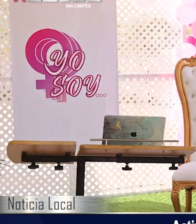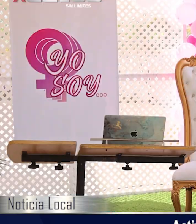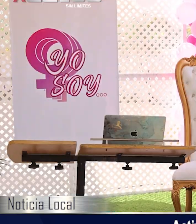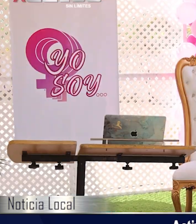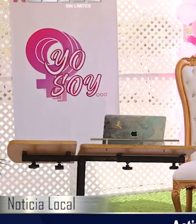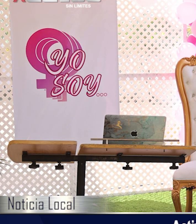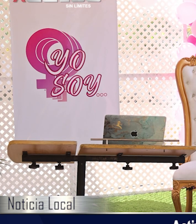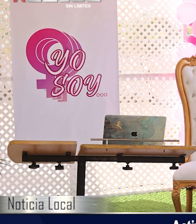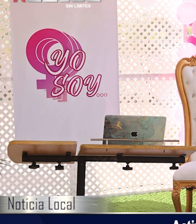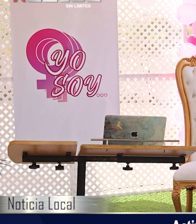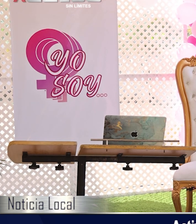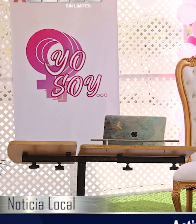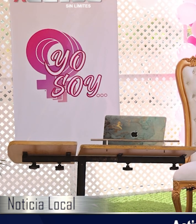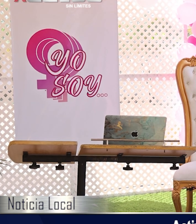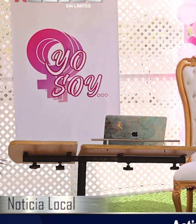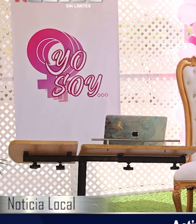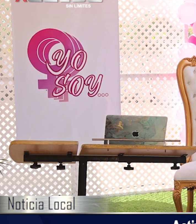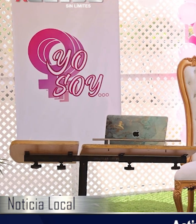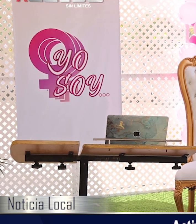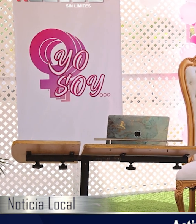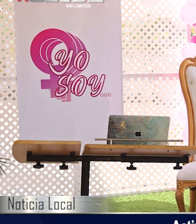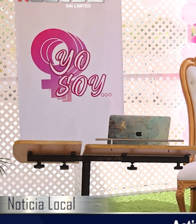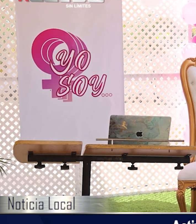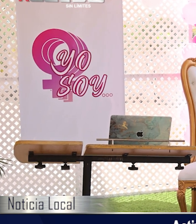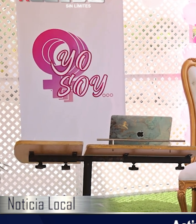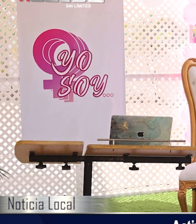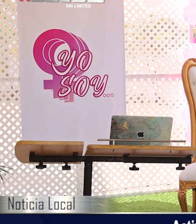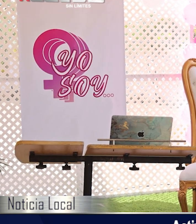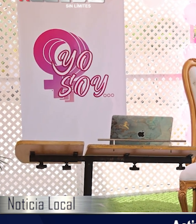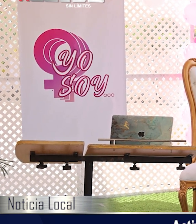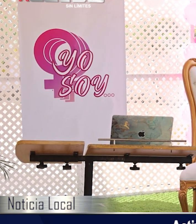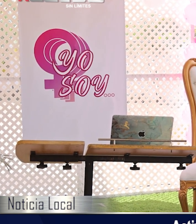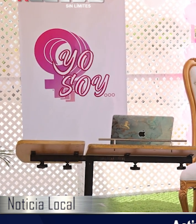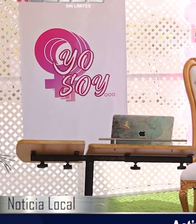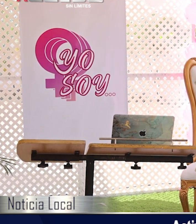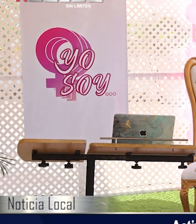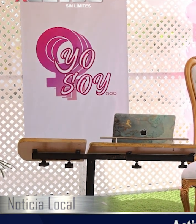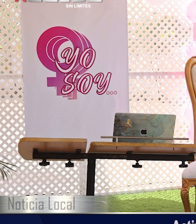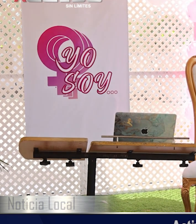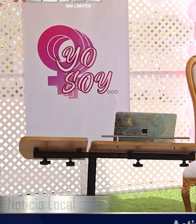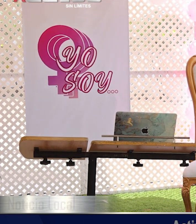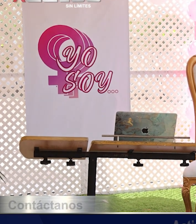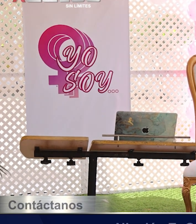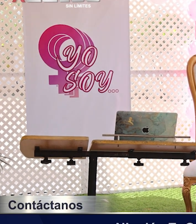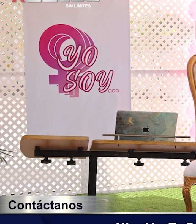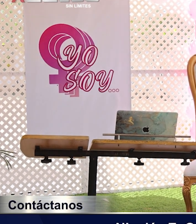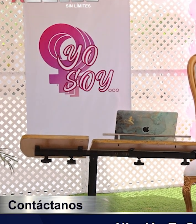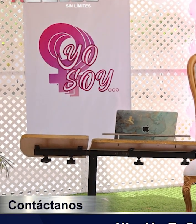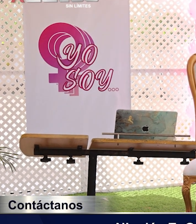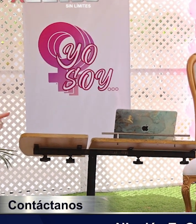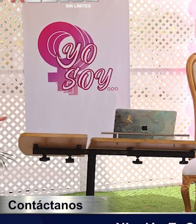Y que cuando alguien Mide tus imágenes mire tus videos diga Pero mira esa muchachita de ese Politécnico